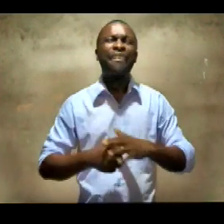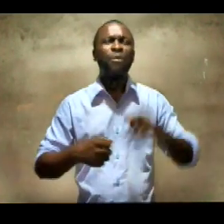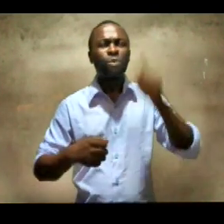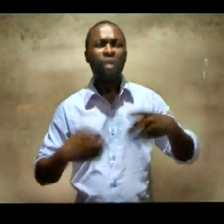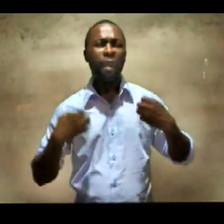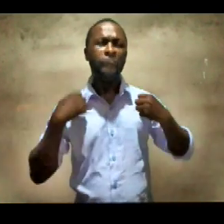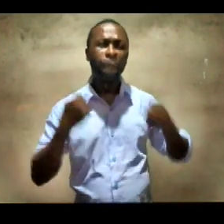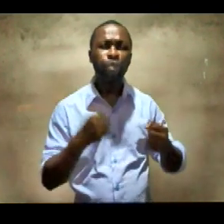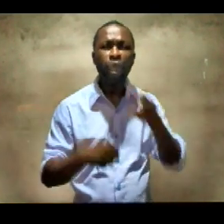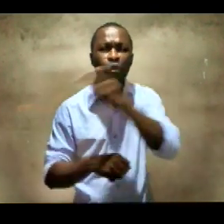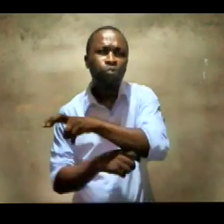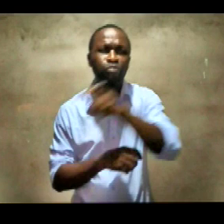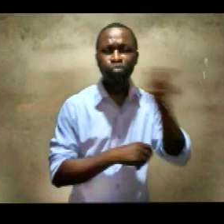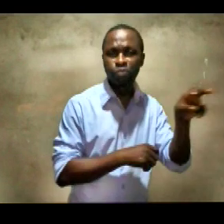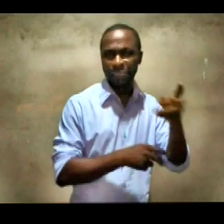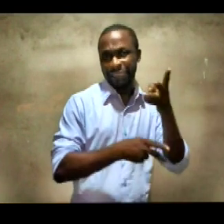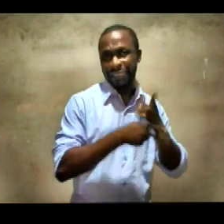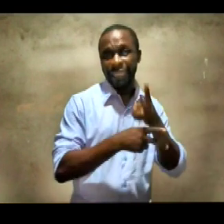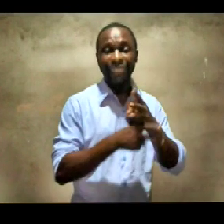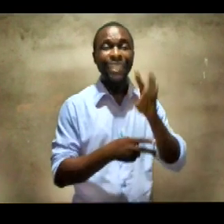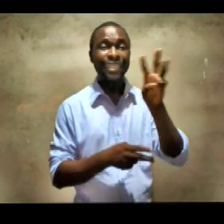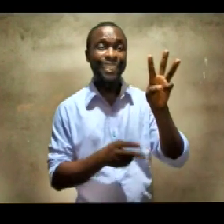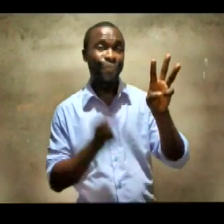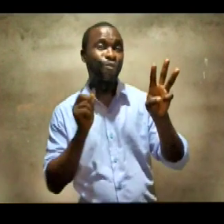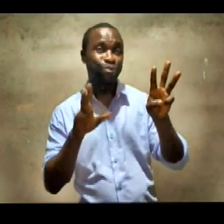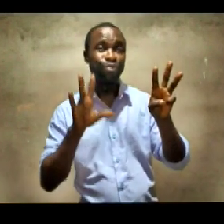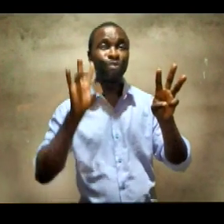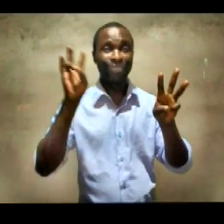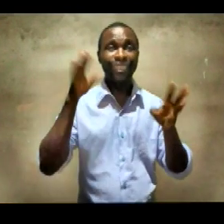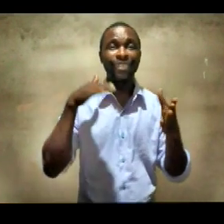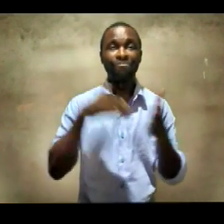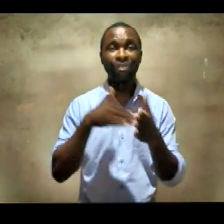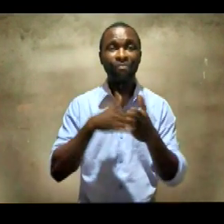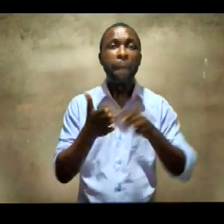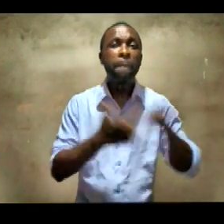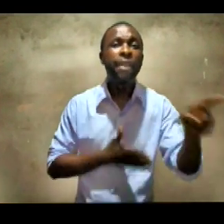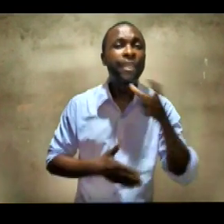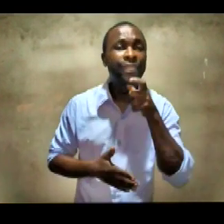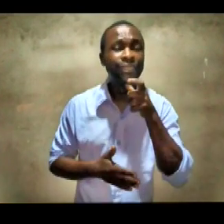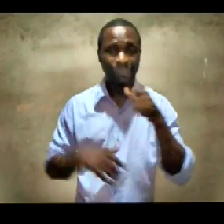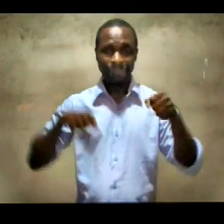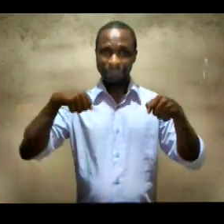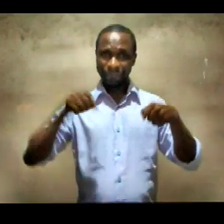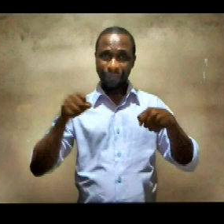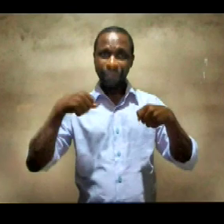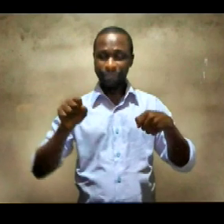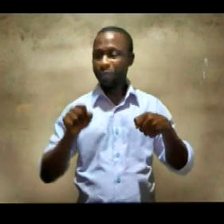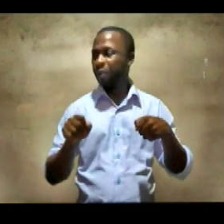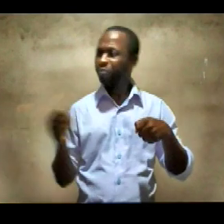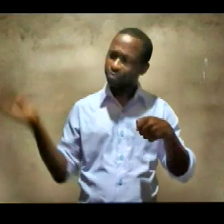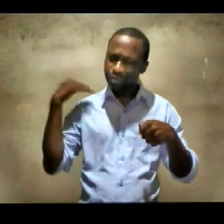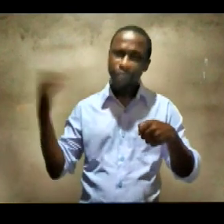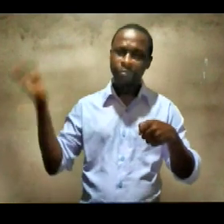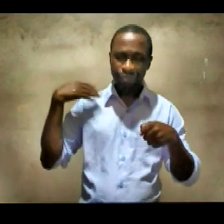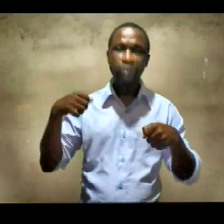faut s'armer de courage et prévoir en moyenne 6 à 7 000 francs pour payer les conducteurs de moto, les seuls et uniques courageux à affronter ce